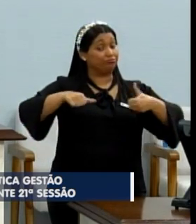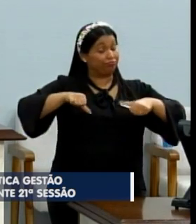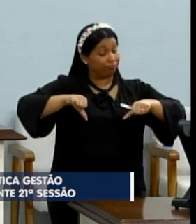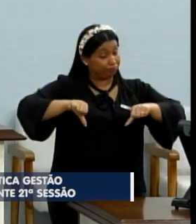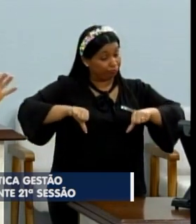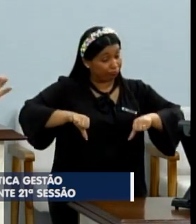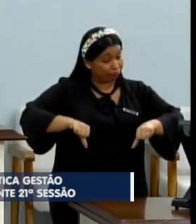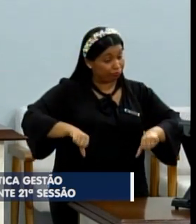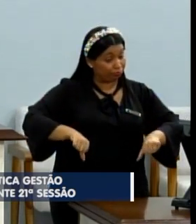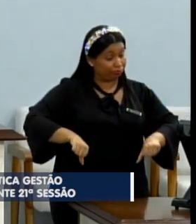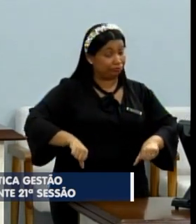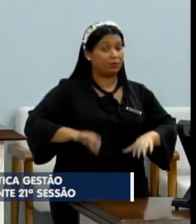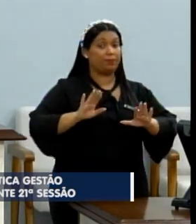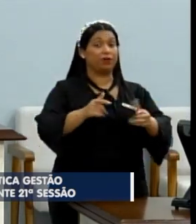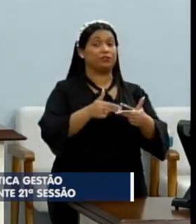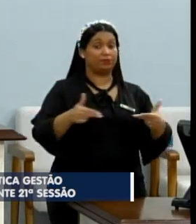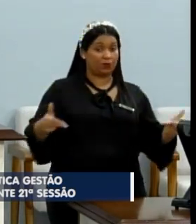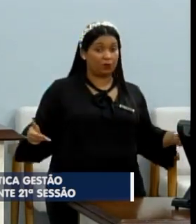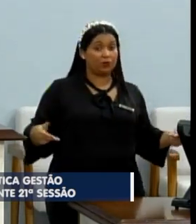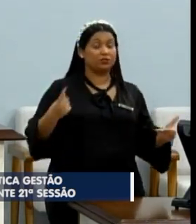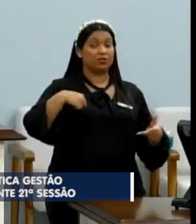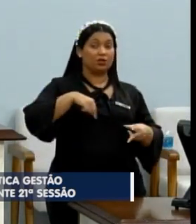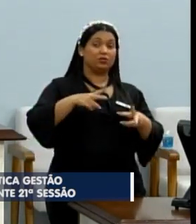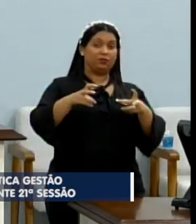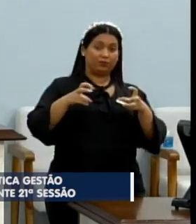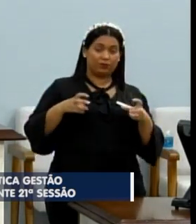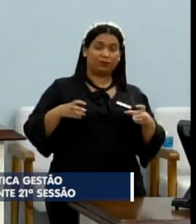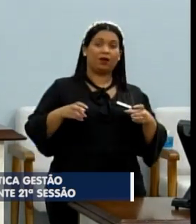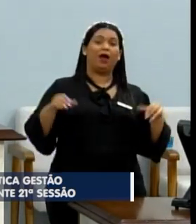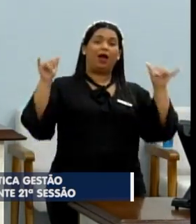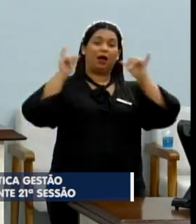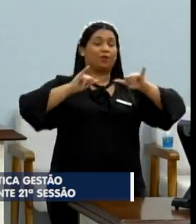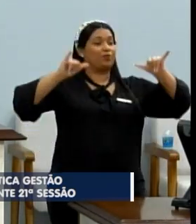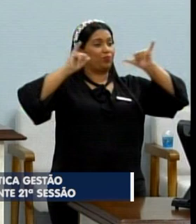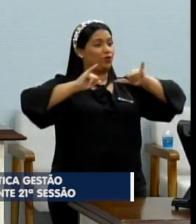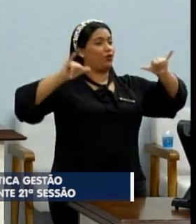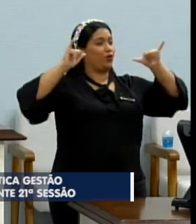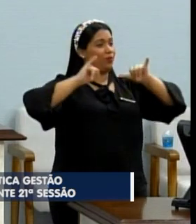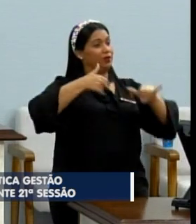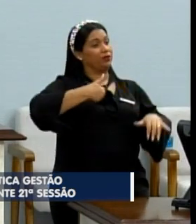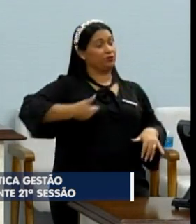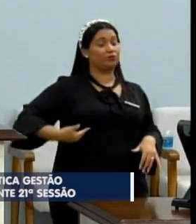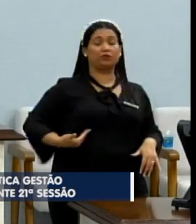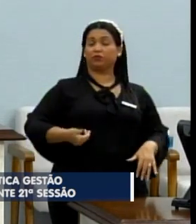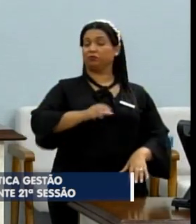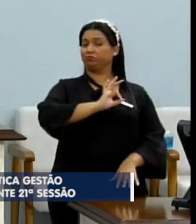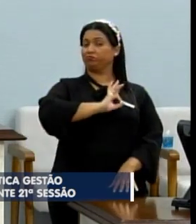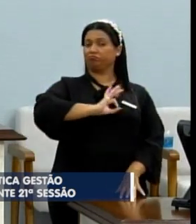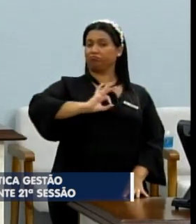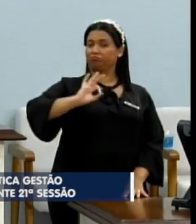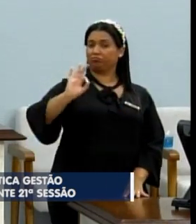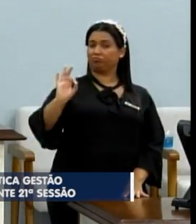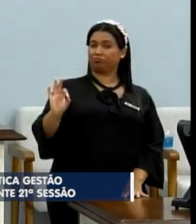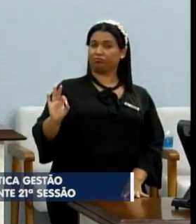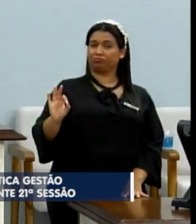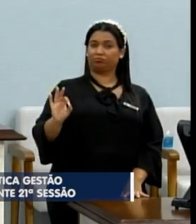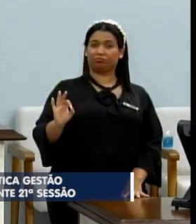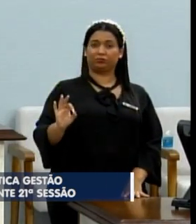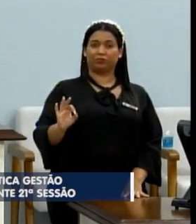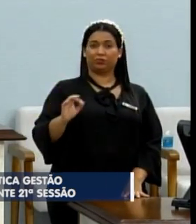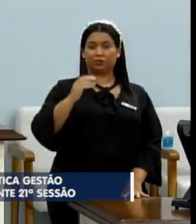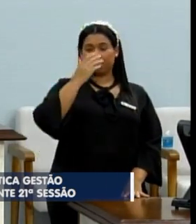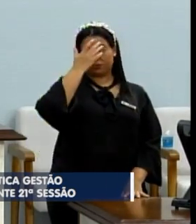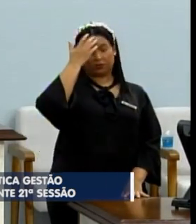hoje mas uma coisa a gente tem que reconhecer a propaganda do governo é muito boa então o governo que